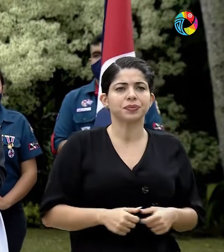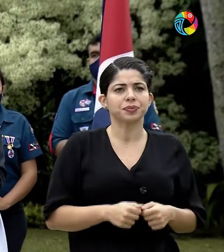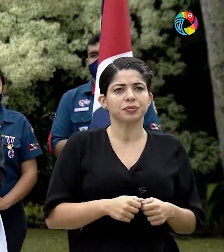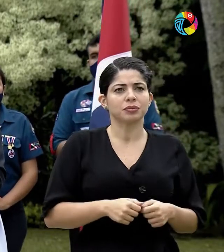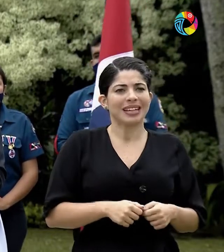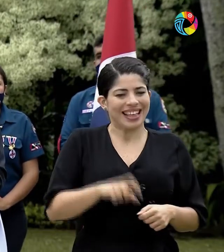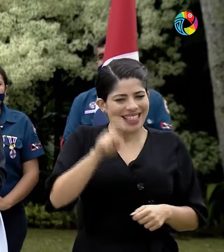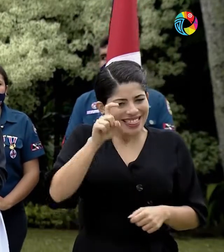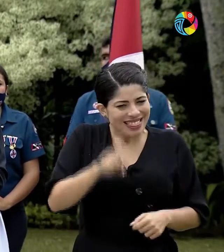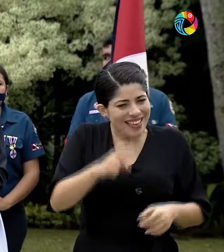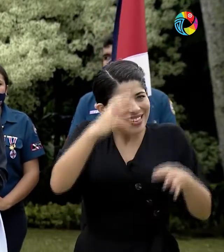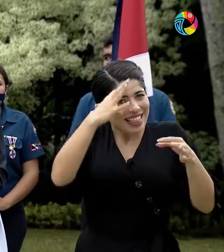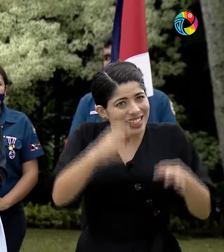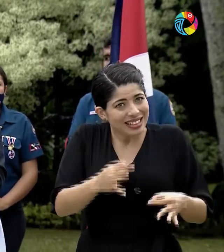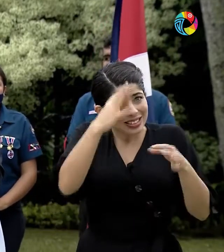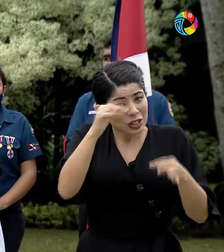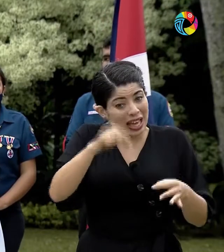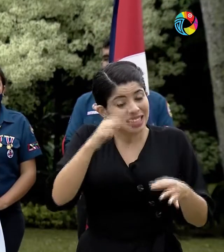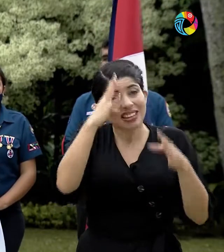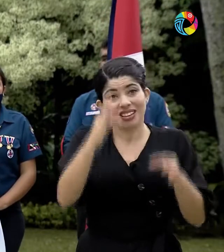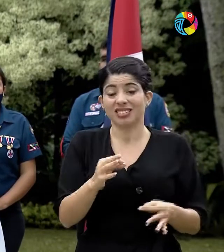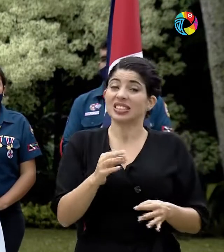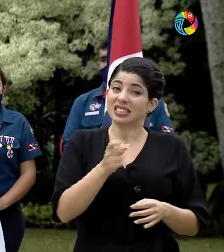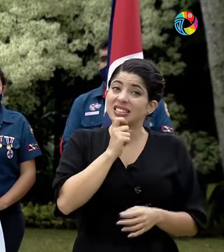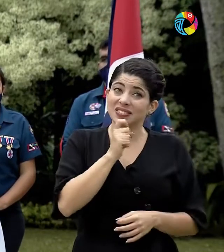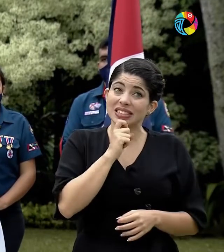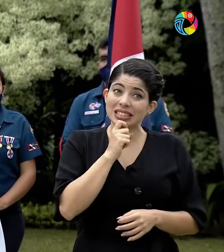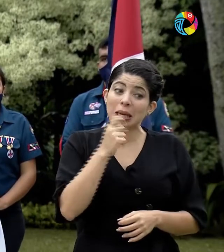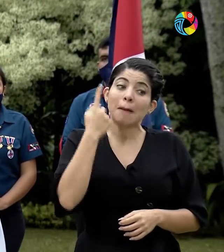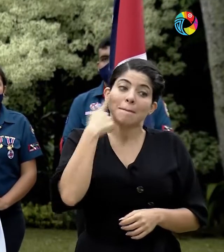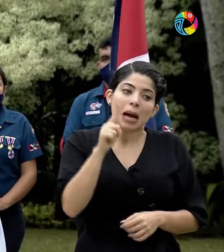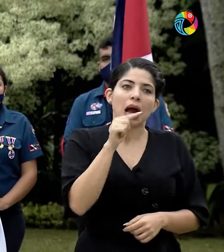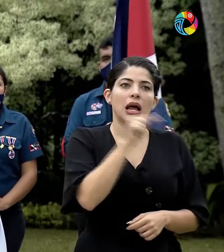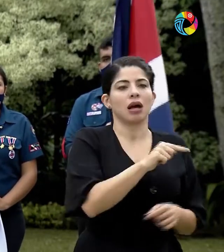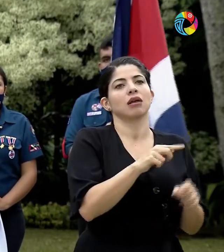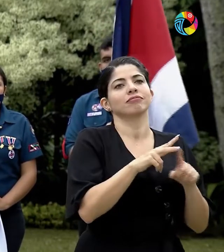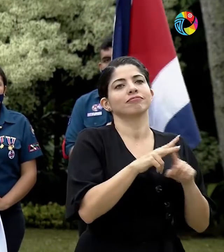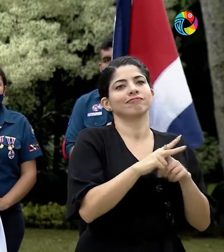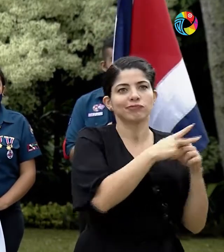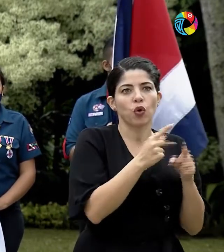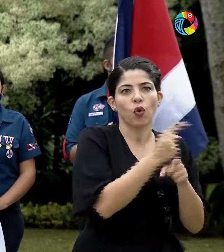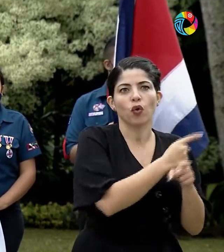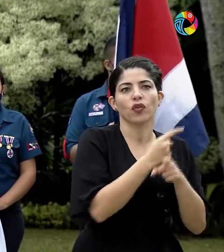Y hay que tomar las decisiones difíciles para corregirlo.